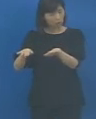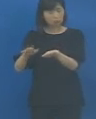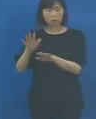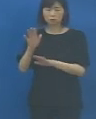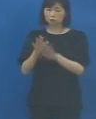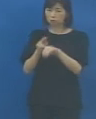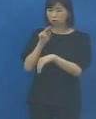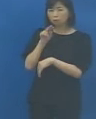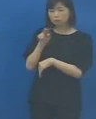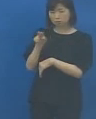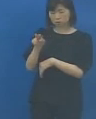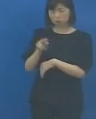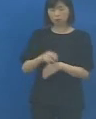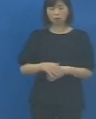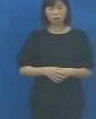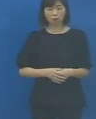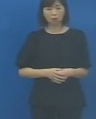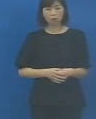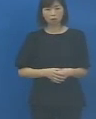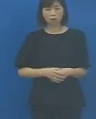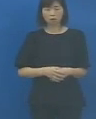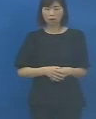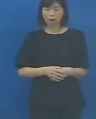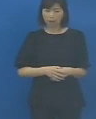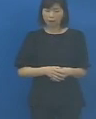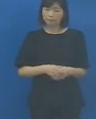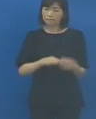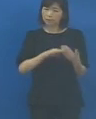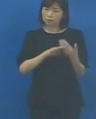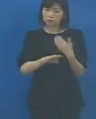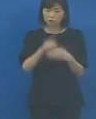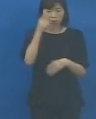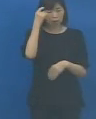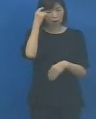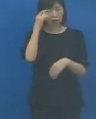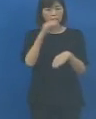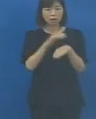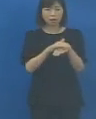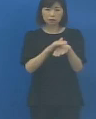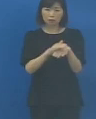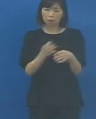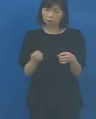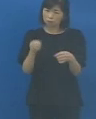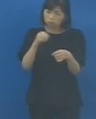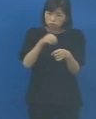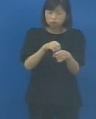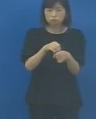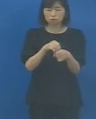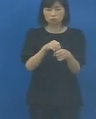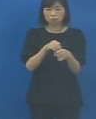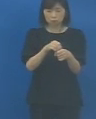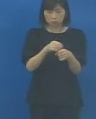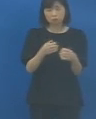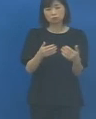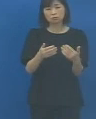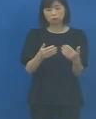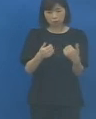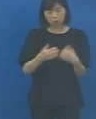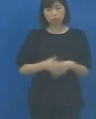ば、さらに別の考え方というものも組み合わせてやっていく、新し